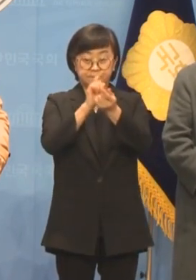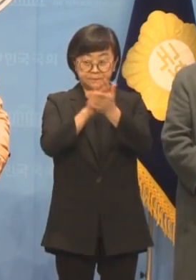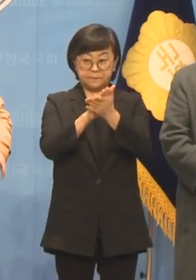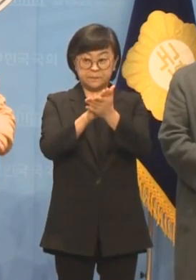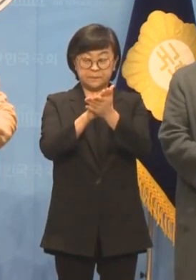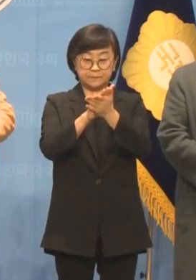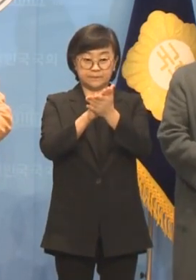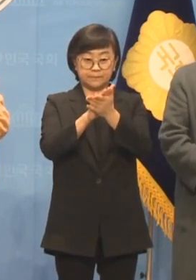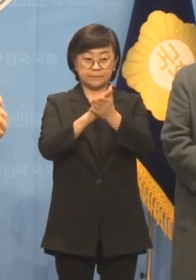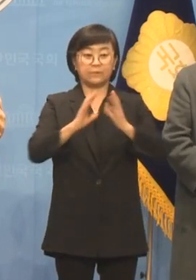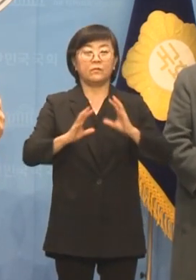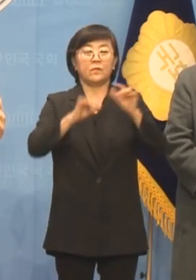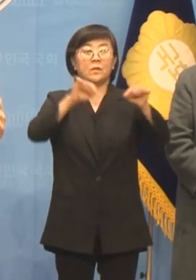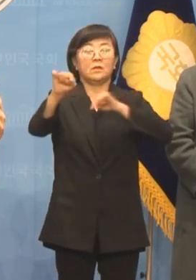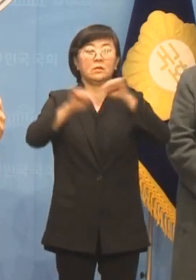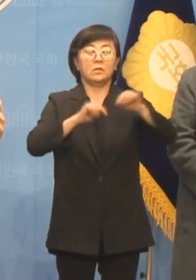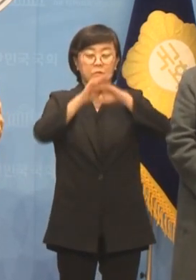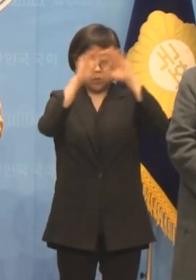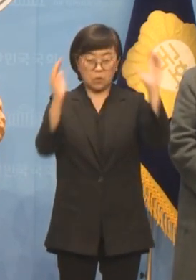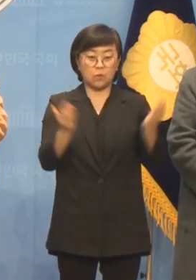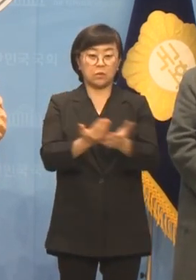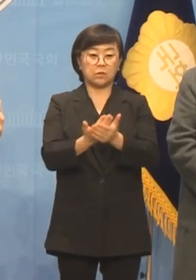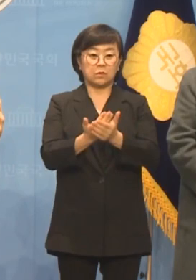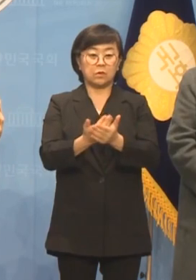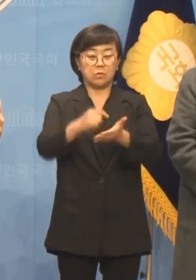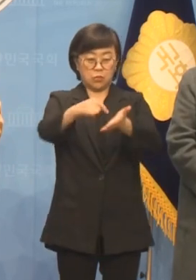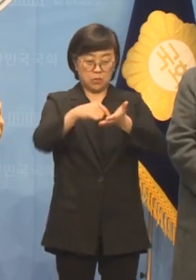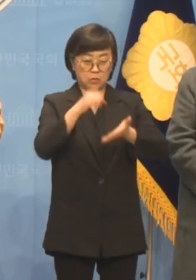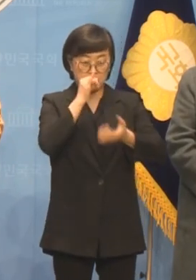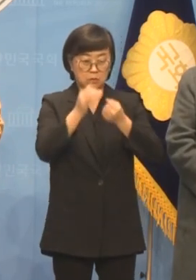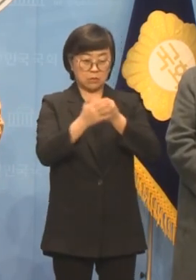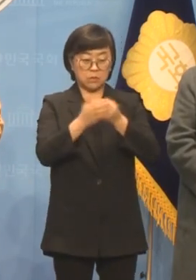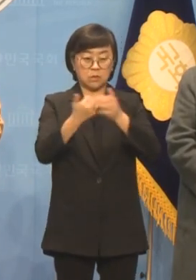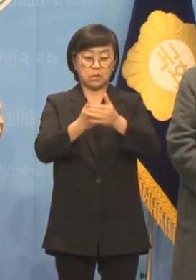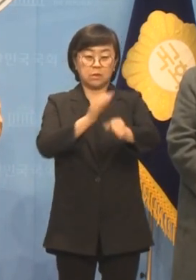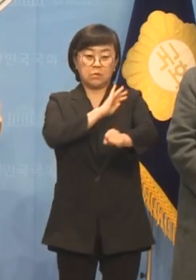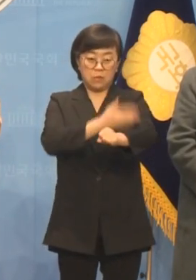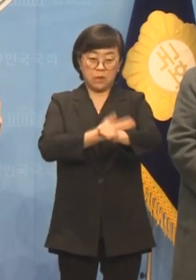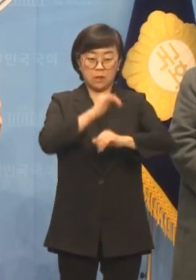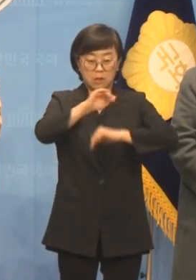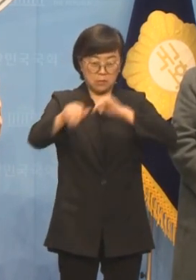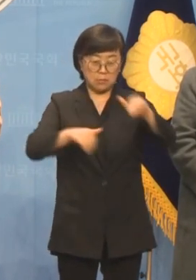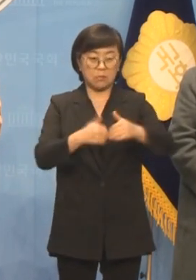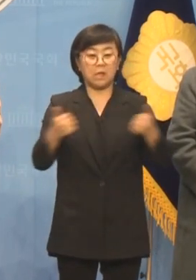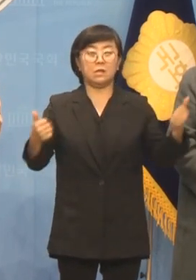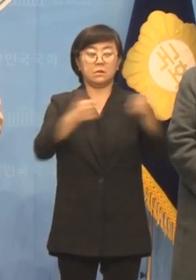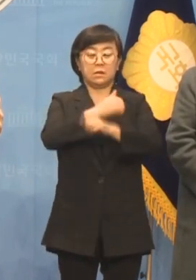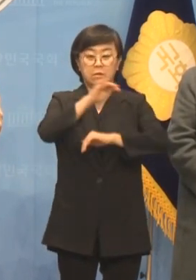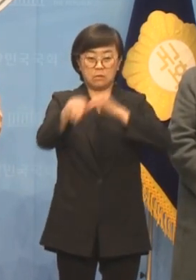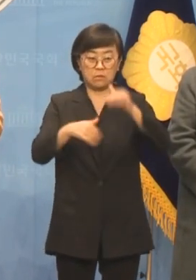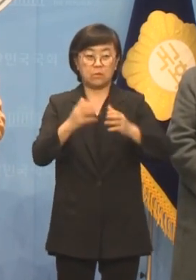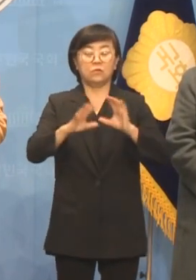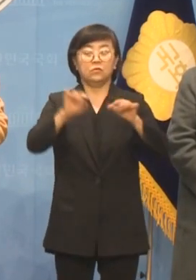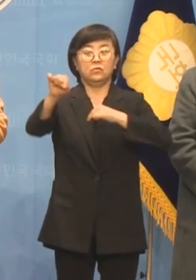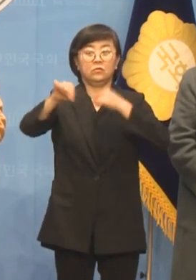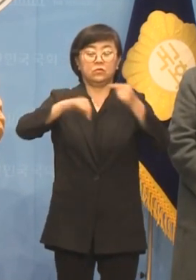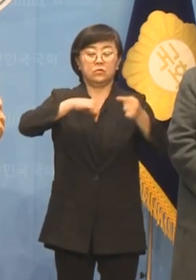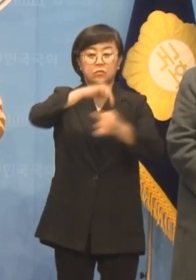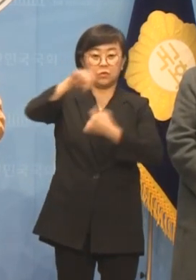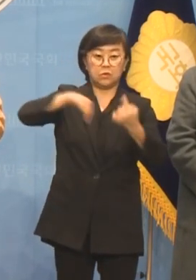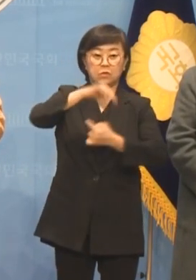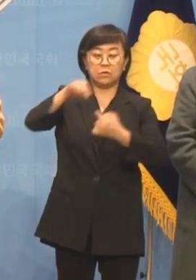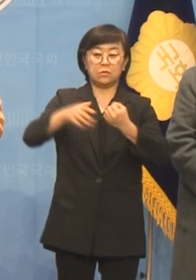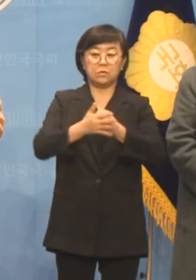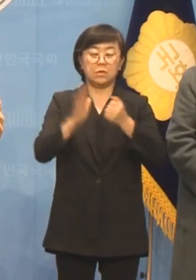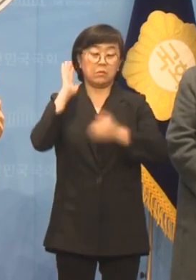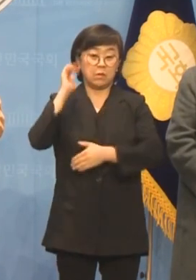직접적으로 모든 국정 정반에 걸쳐서 보고를 받고 이권 개입, 인사 개입, 국정을 거의 다